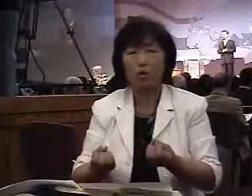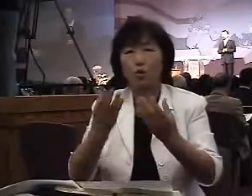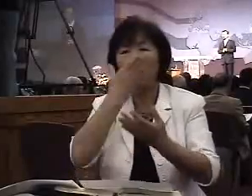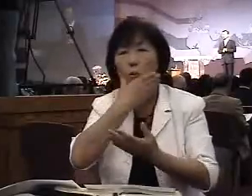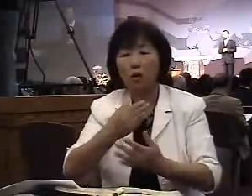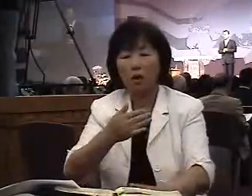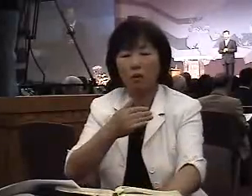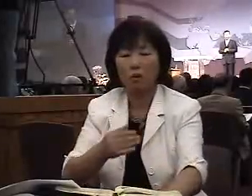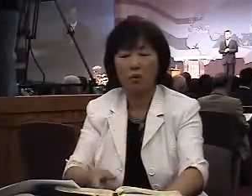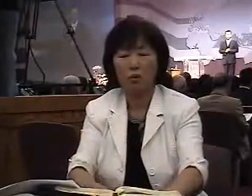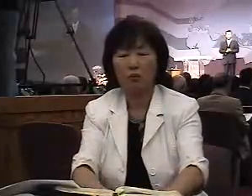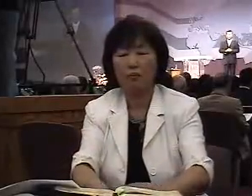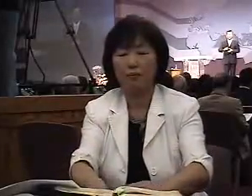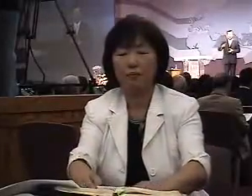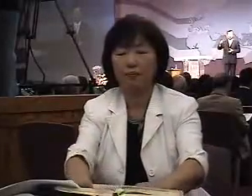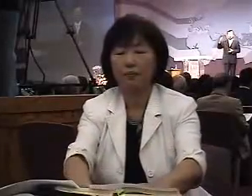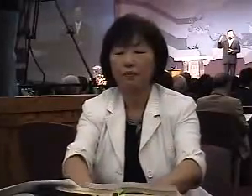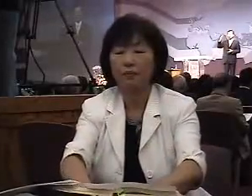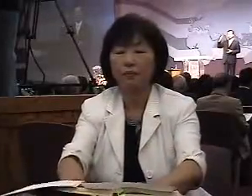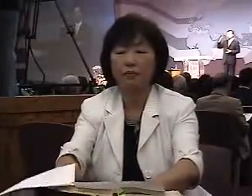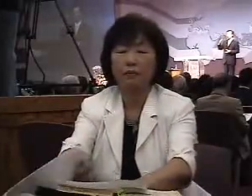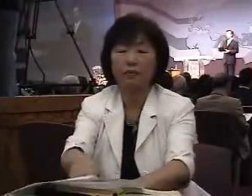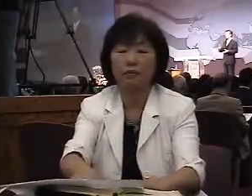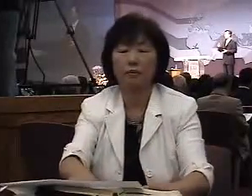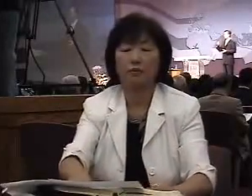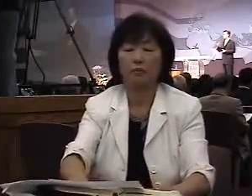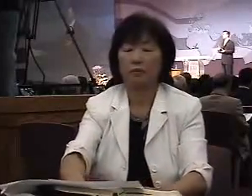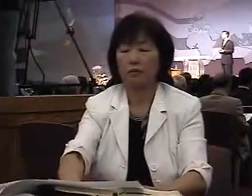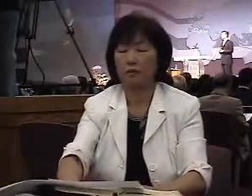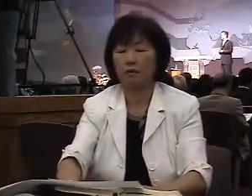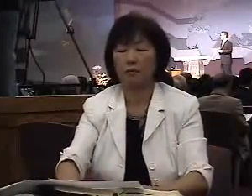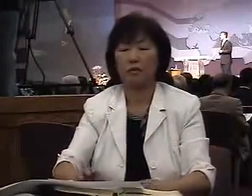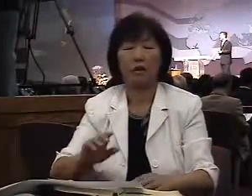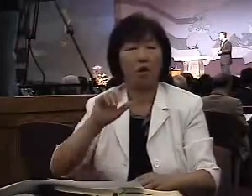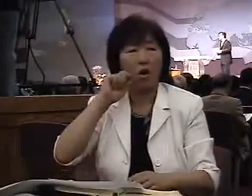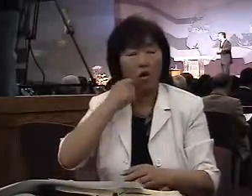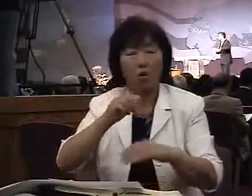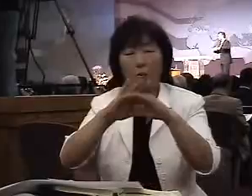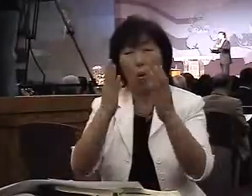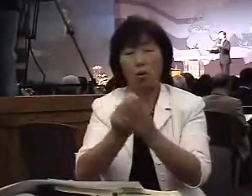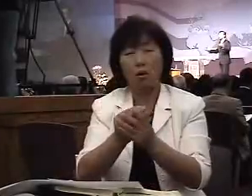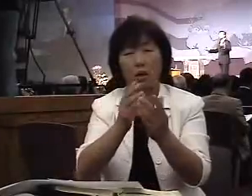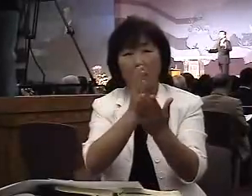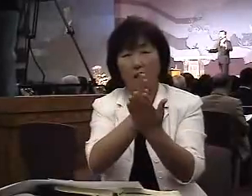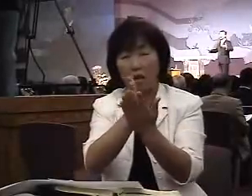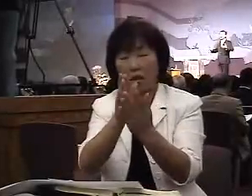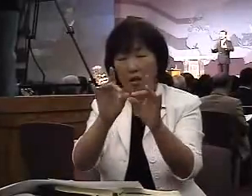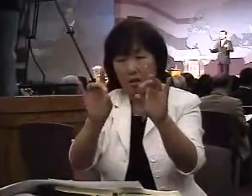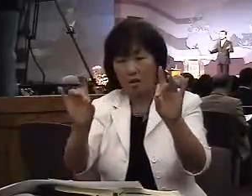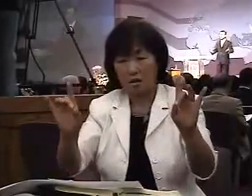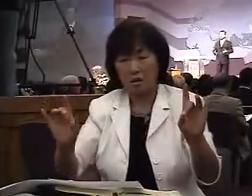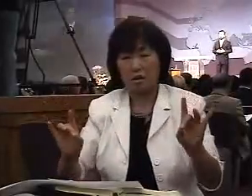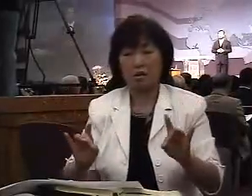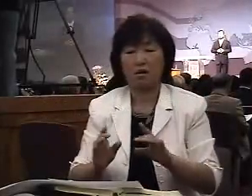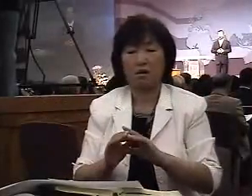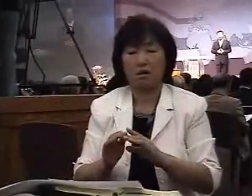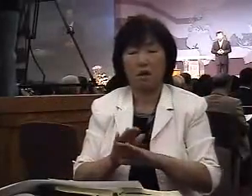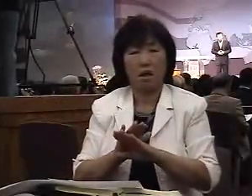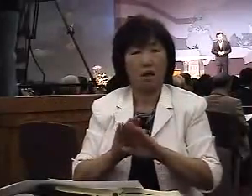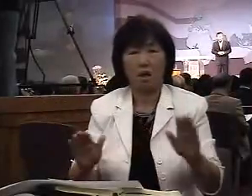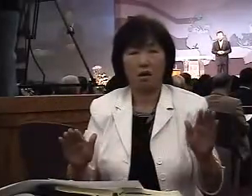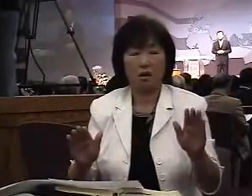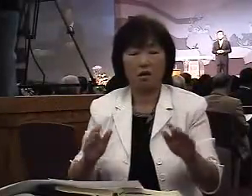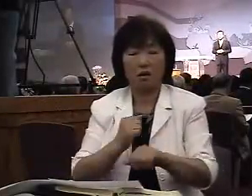부어주시고 그리고 개인적으로 그렇게 어려운 모든 것들을 하나하나 주님께서 정리하시며 해결하시는 것을